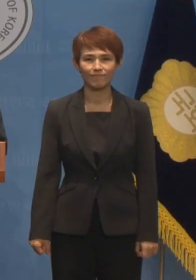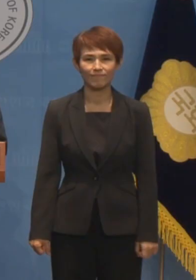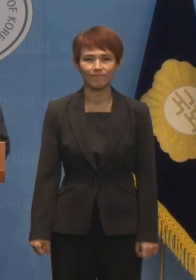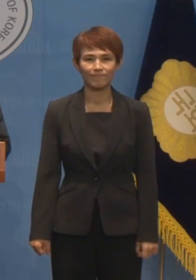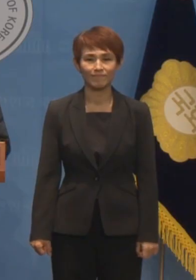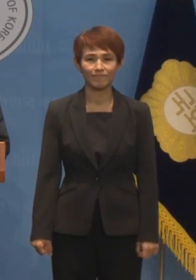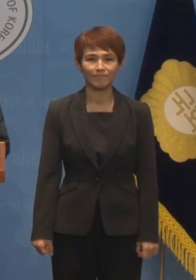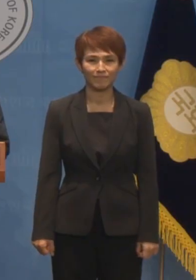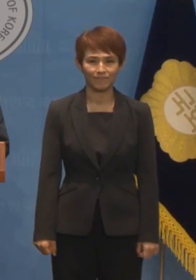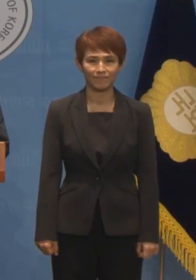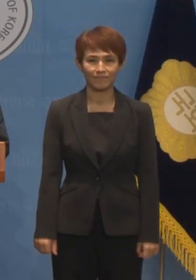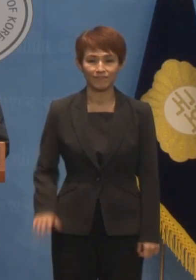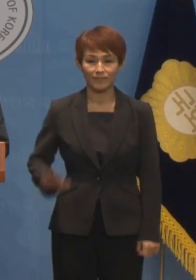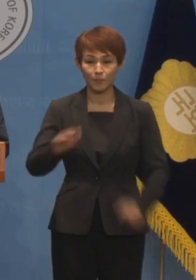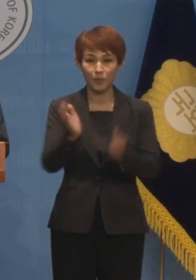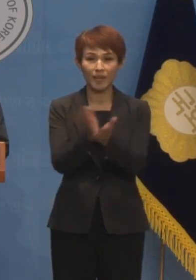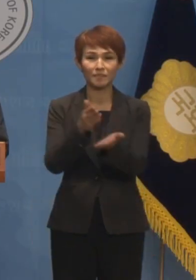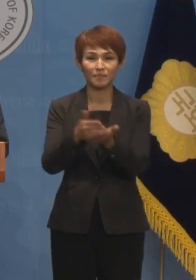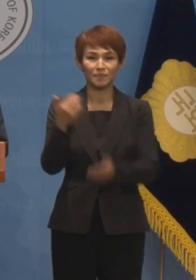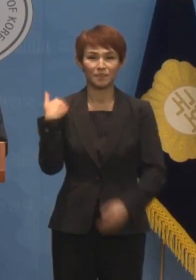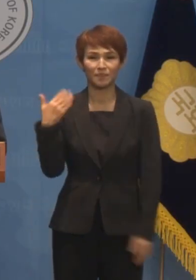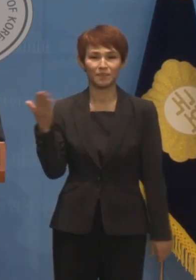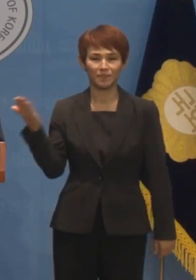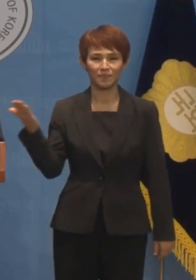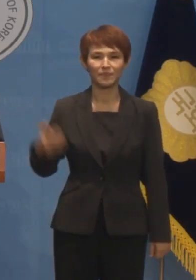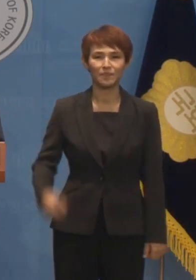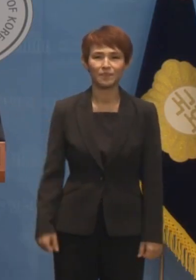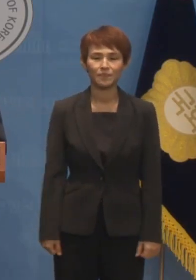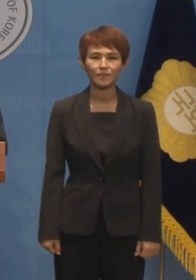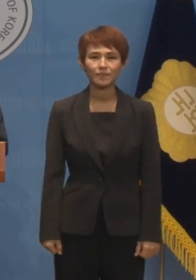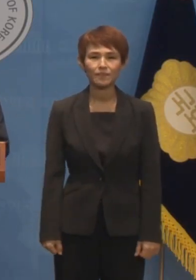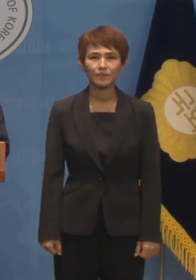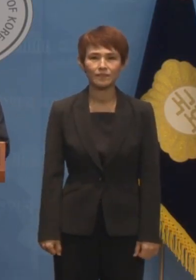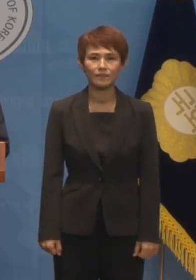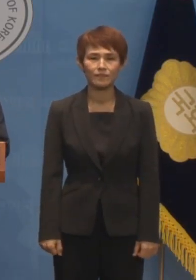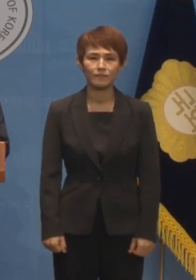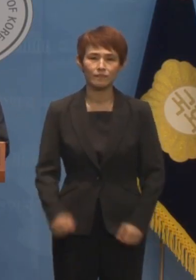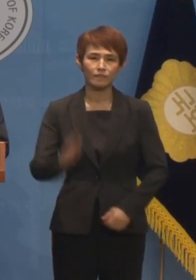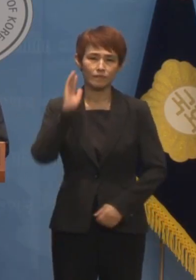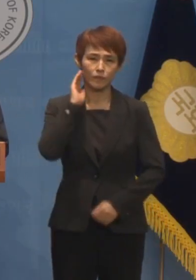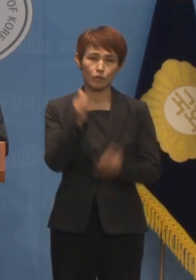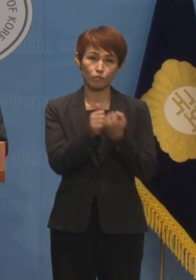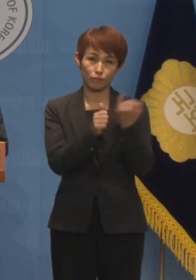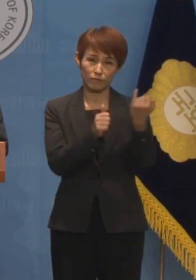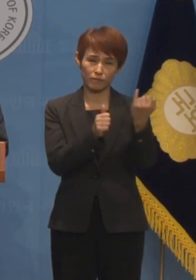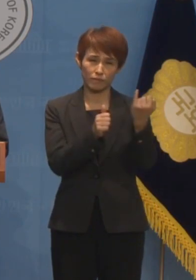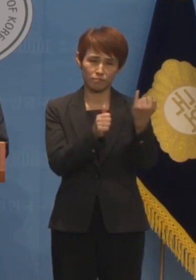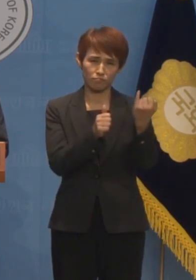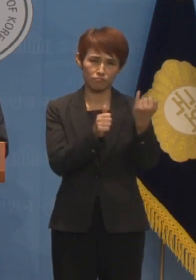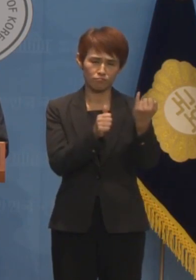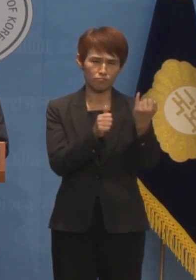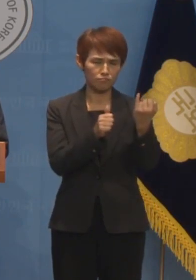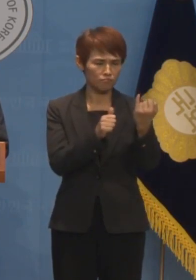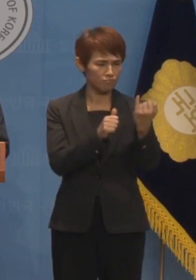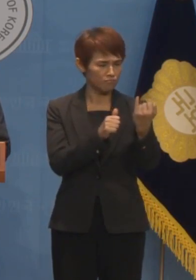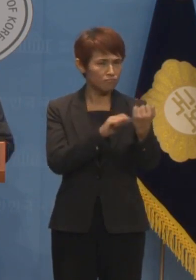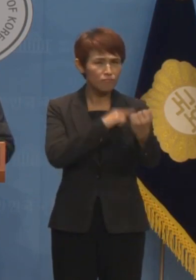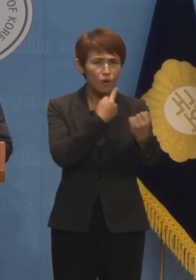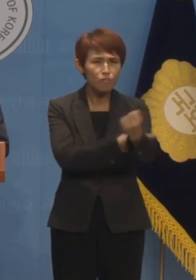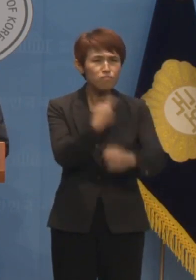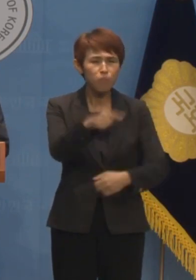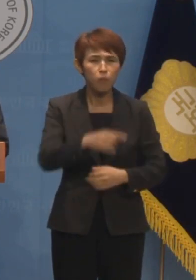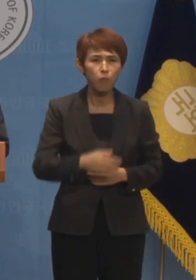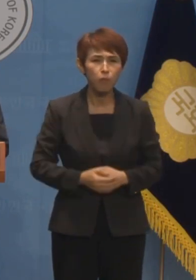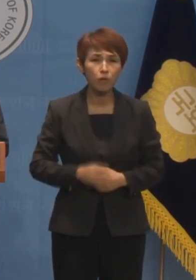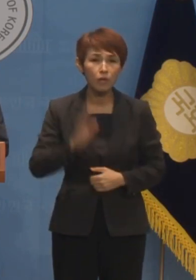예 시작하겠습니다 진보당 수석 대변인 홍성규 김건희 여사가 도대체 무슨 자격으로 대통령실